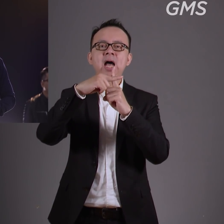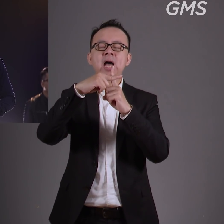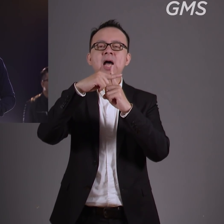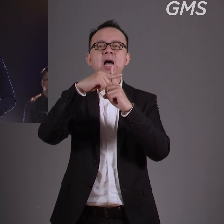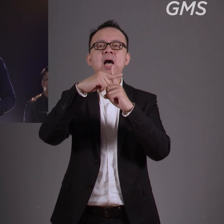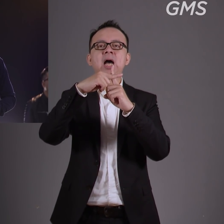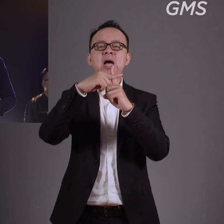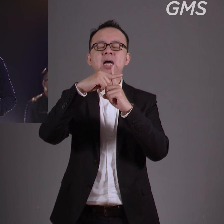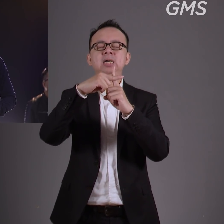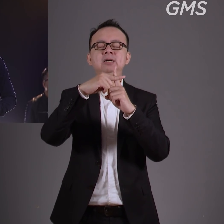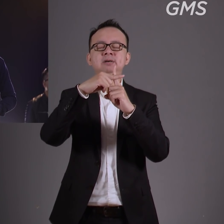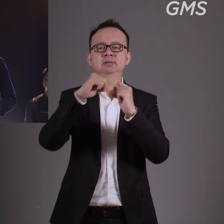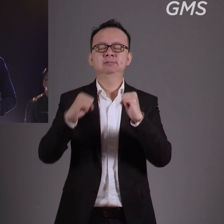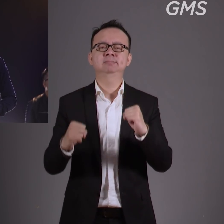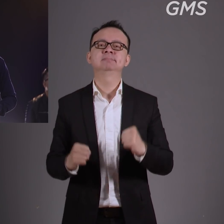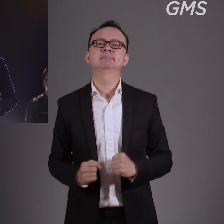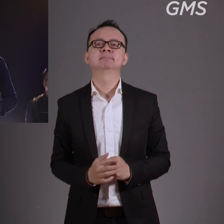bait-Mu.